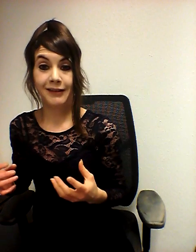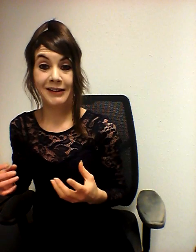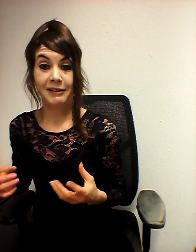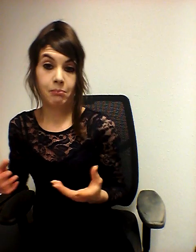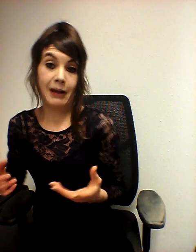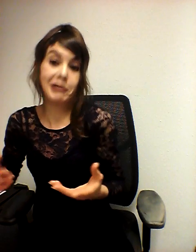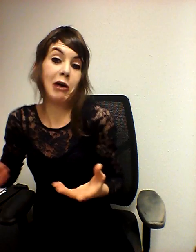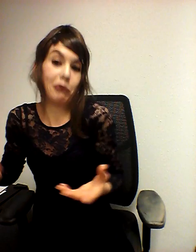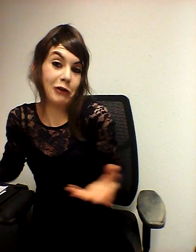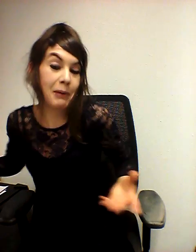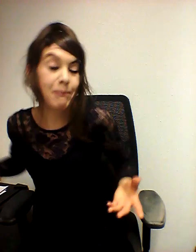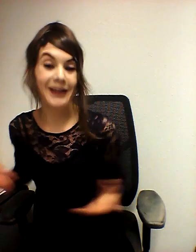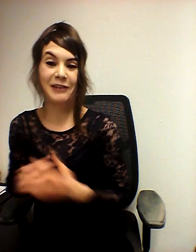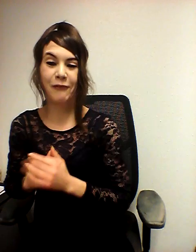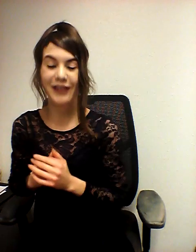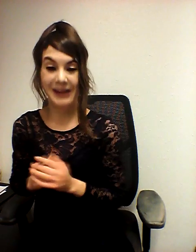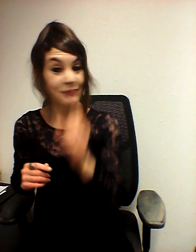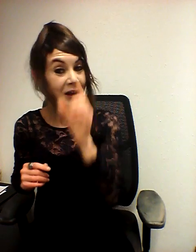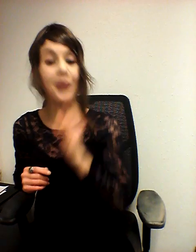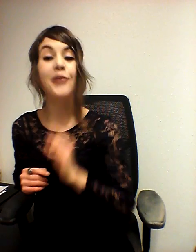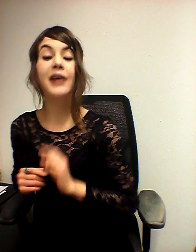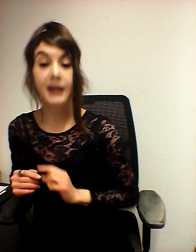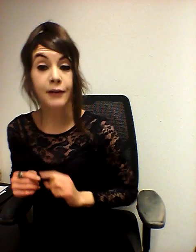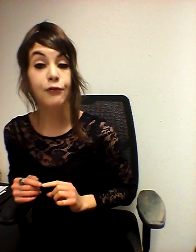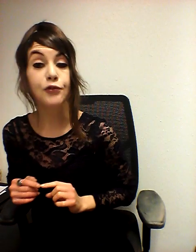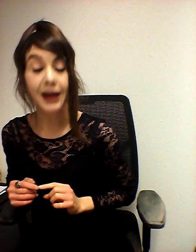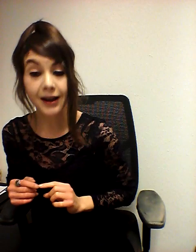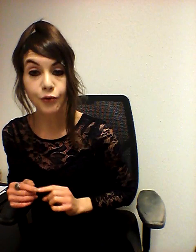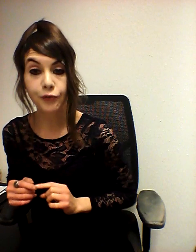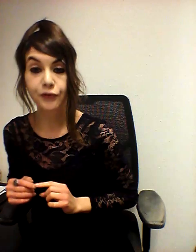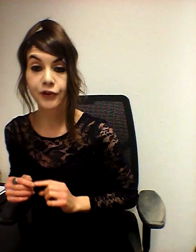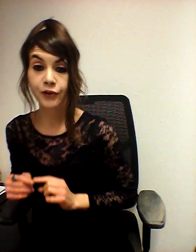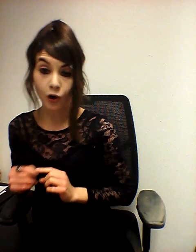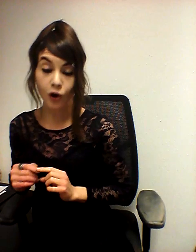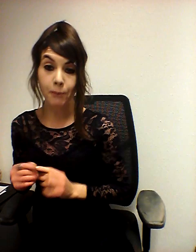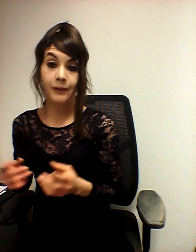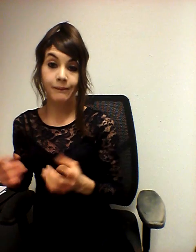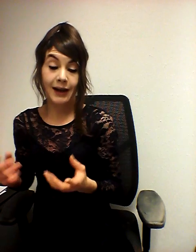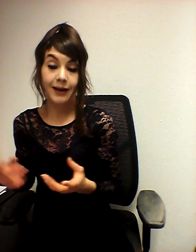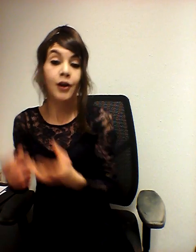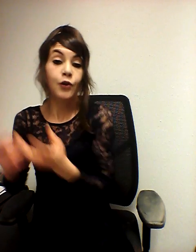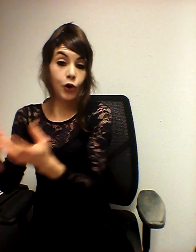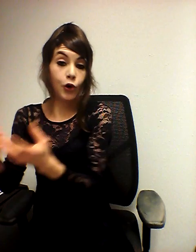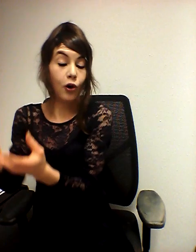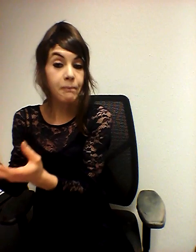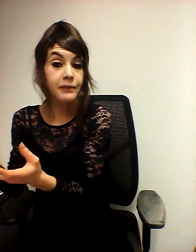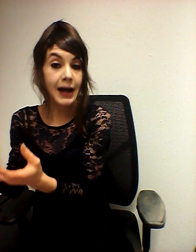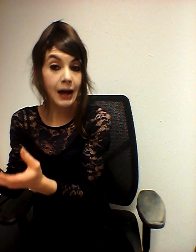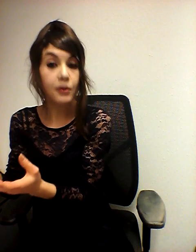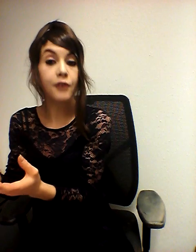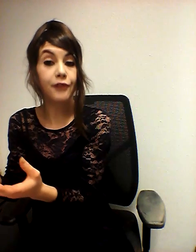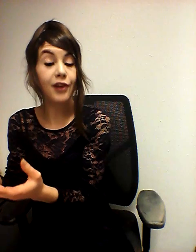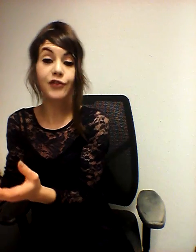mijn calorie beperkte voeding ook invloed uitoefenen op Ja de opname van